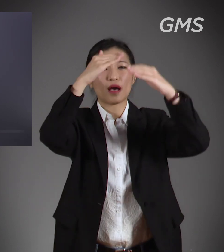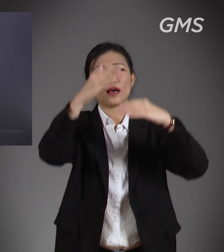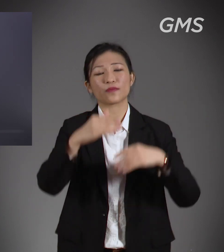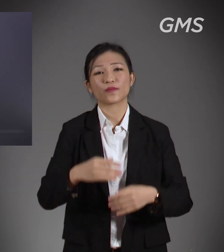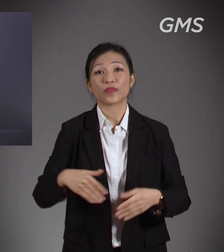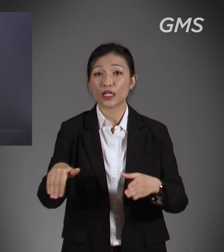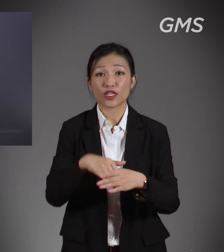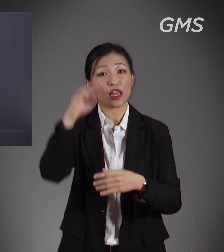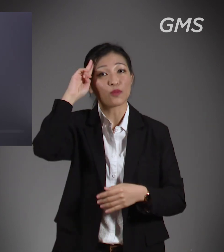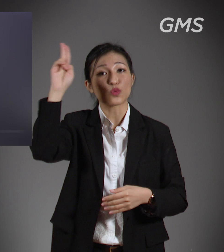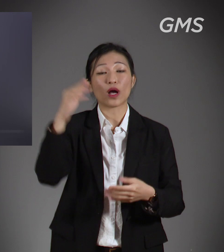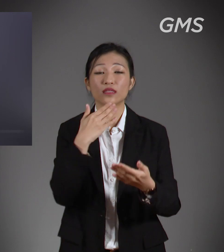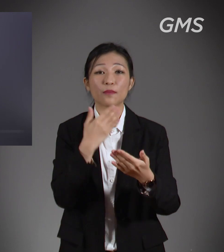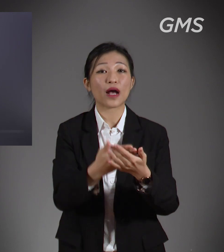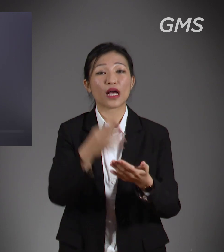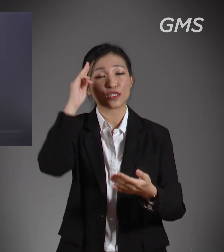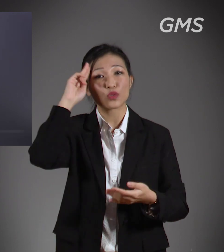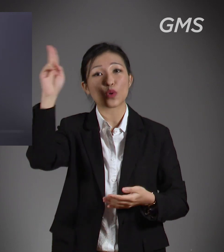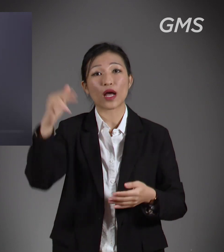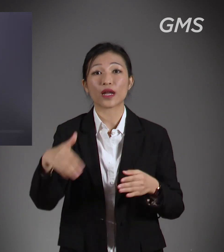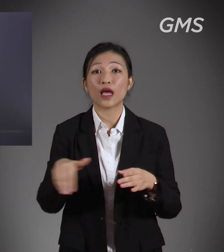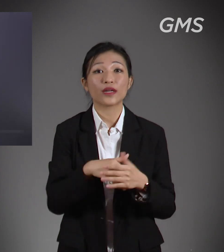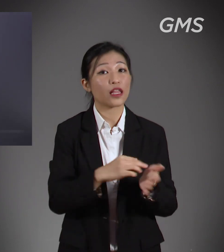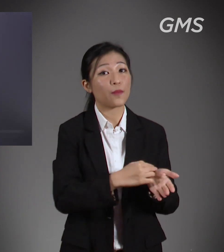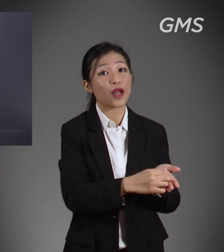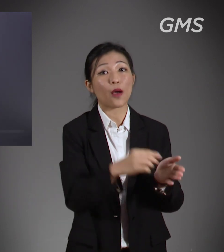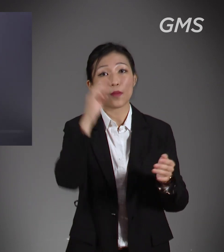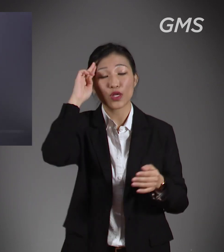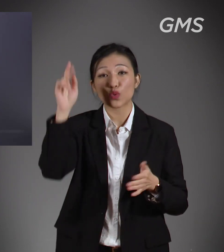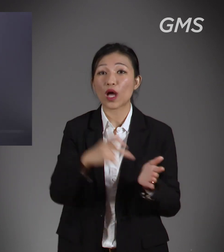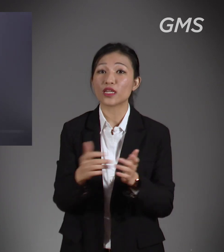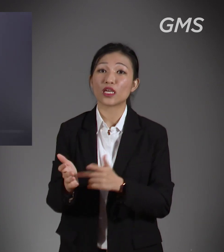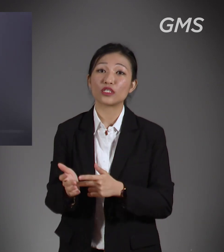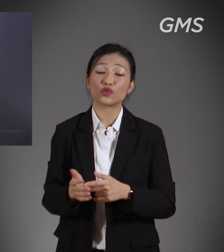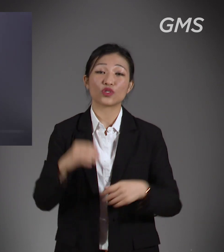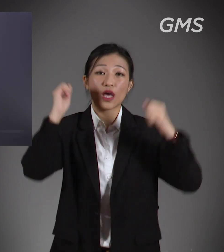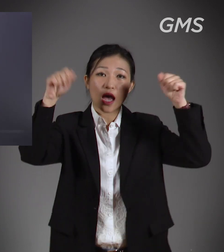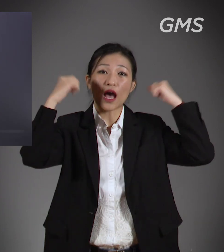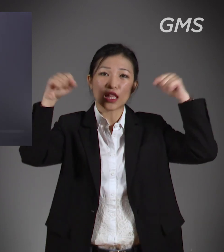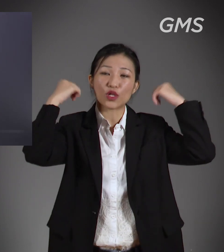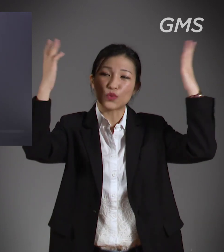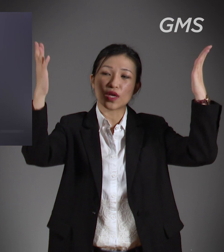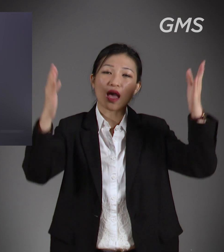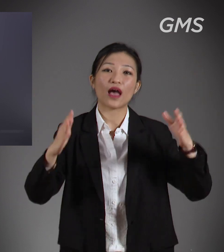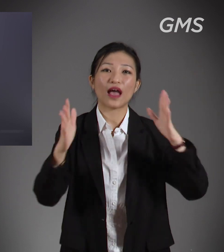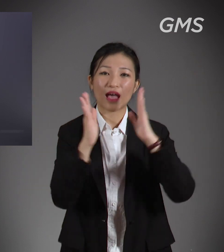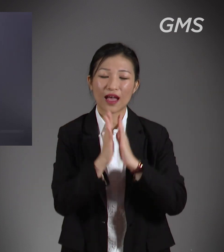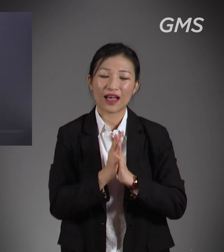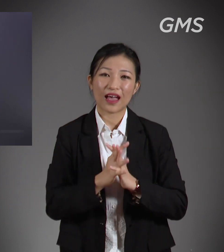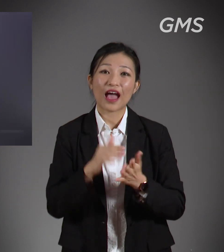kasih Tuhan. Di dalam nama Tuhan Yesus kami berdoa dan mengucap syukur. Haleluya. Semua yang percaya